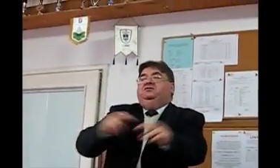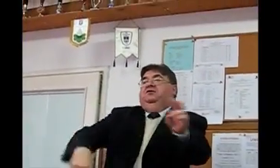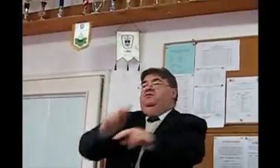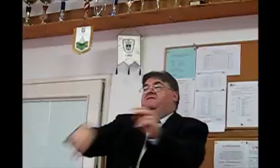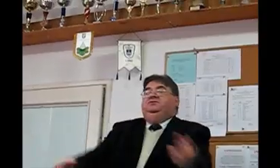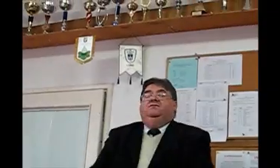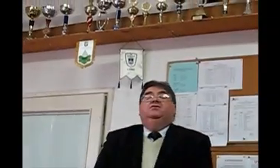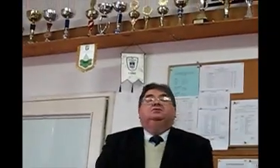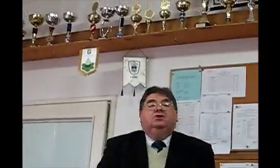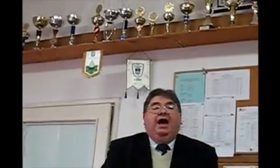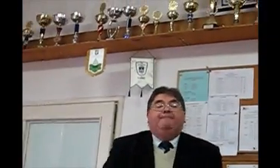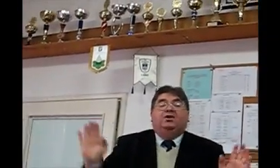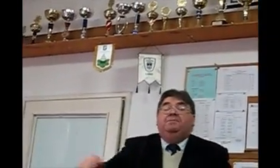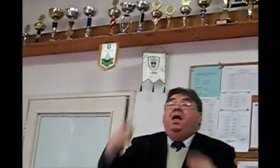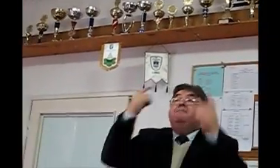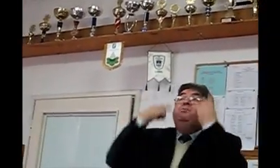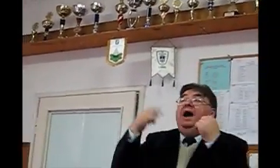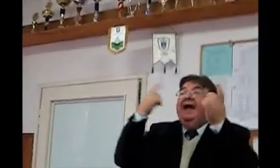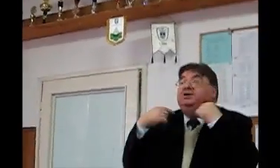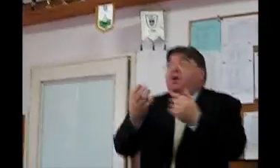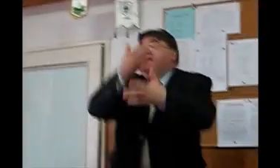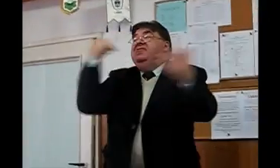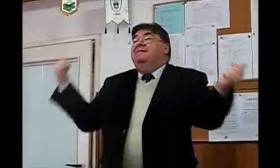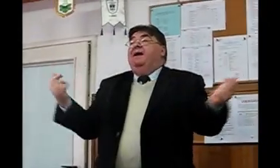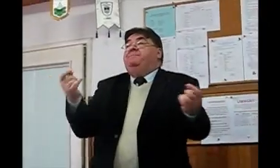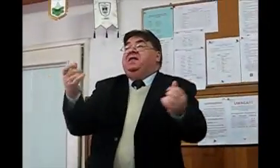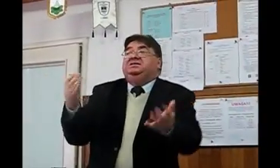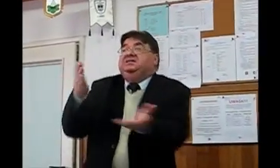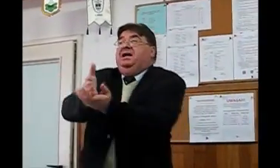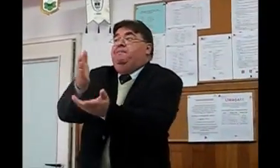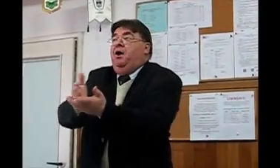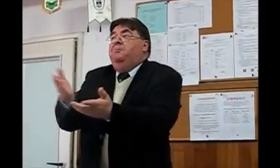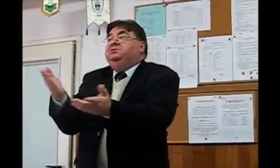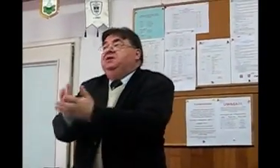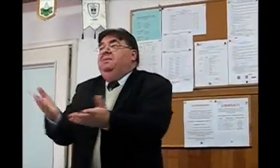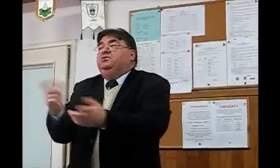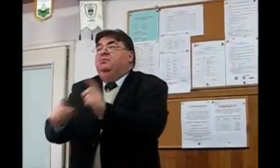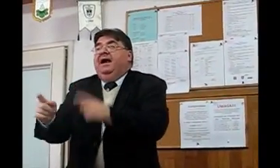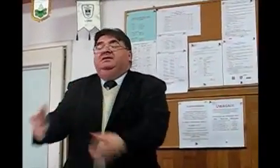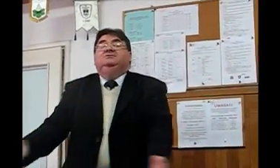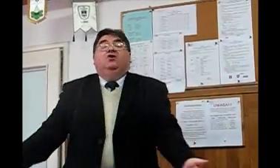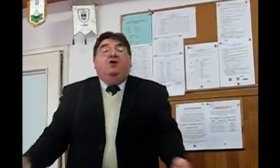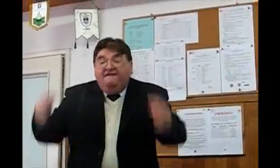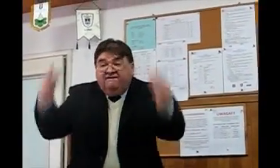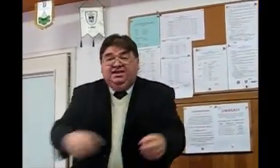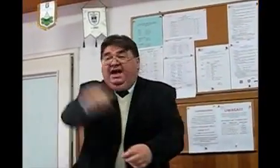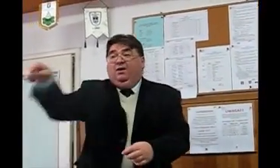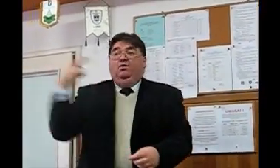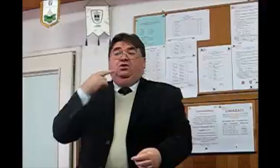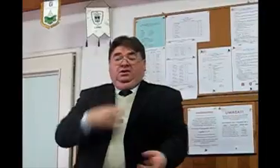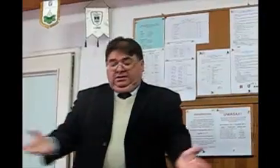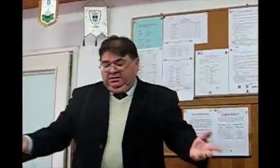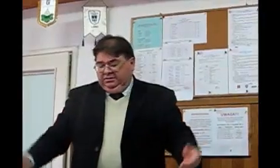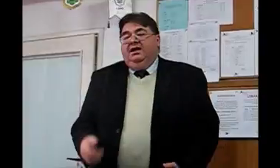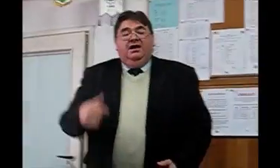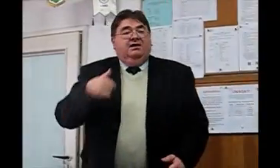Wysobuje, wysobuje to, a potem płacą, nie ma pieniędzy na pomoc, nie ma tłumaczyć to. I na